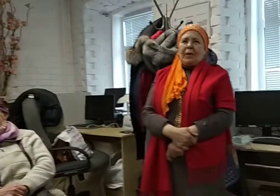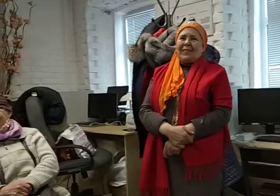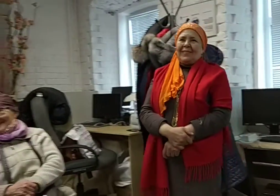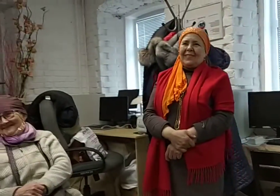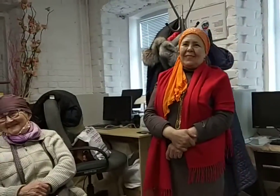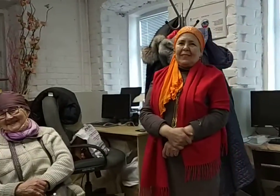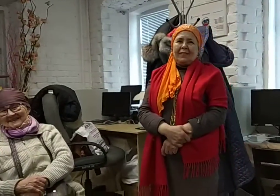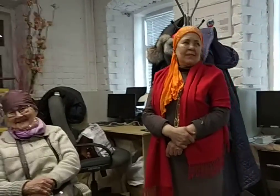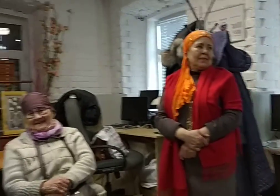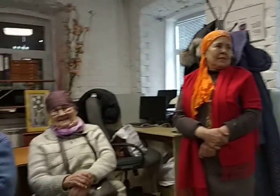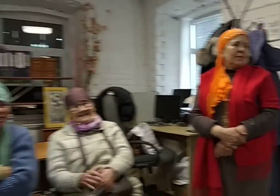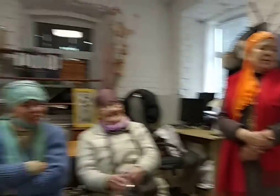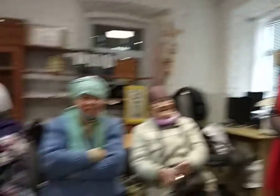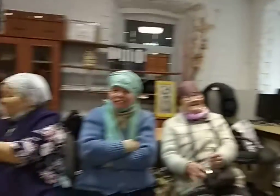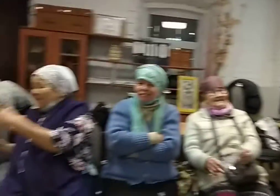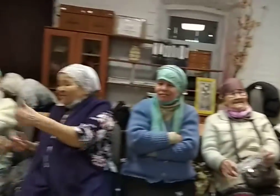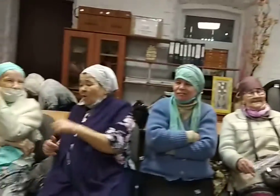А так перед тебя прививаются.